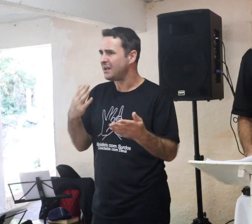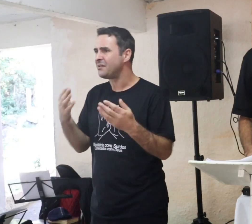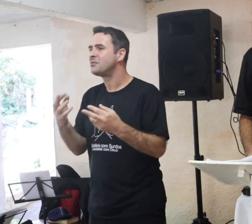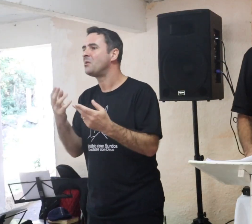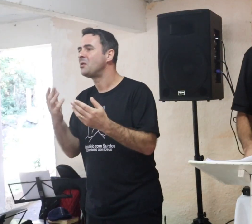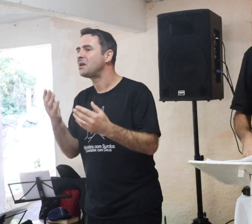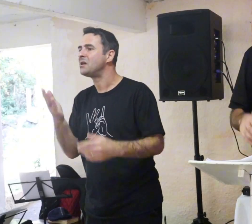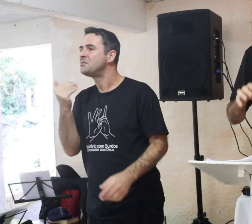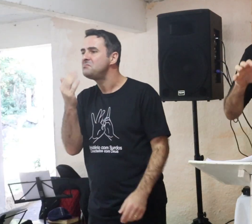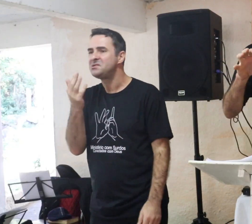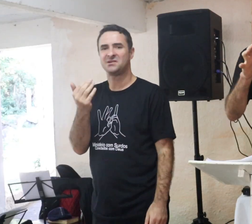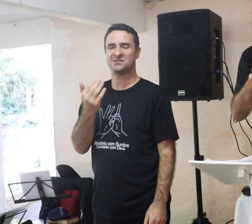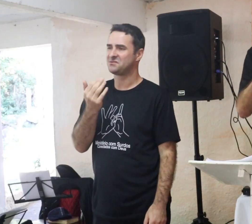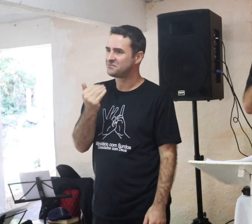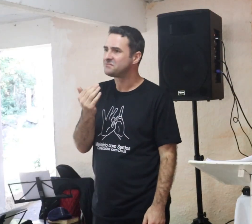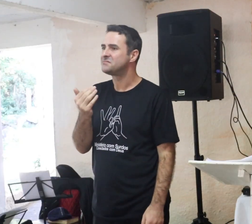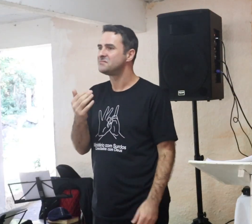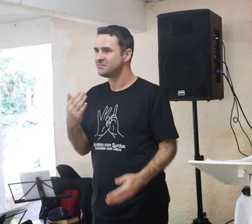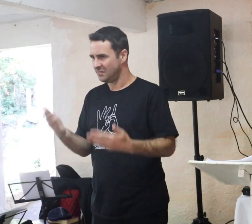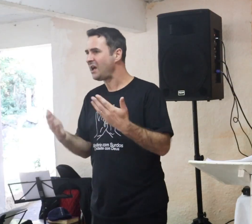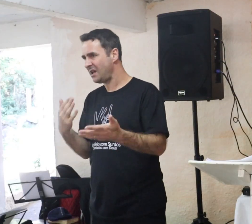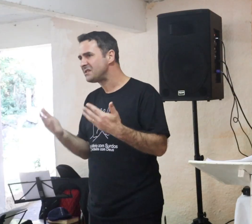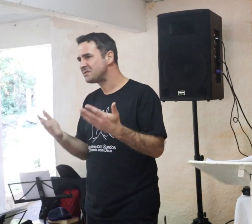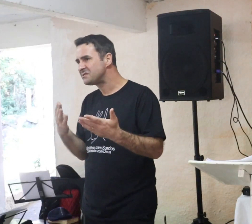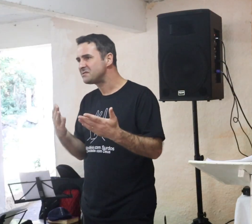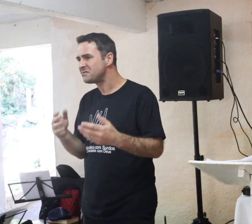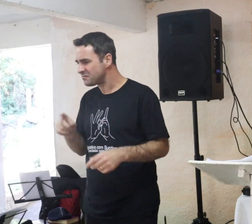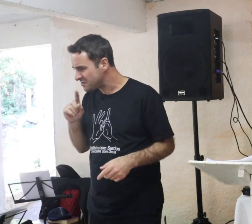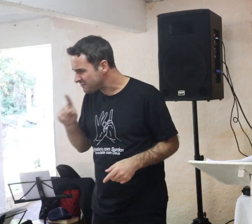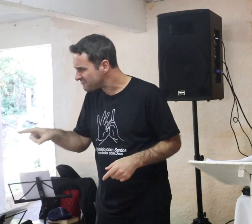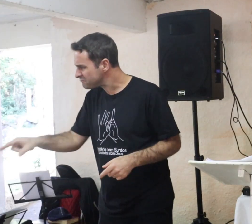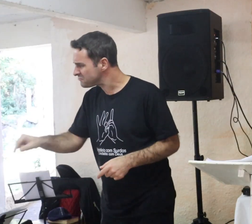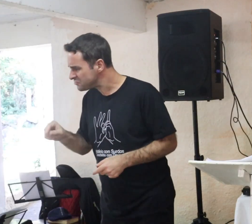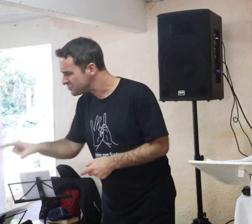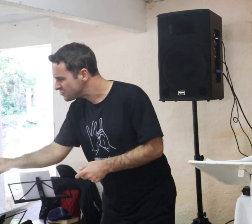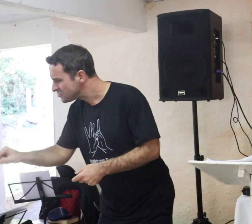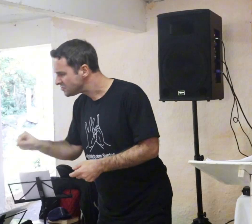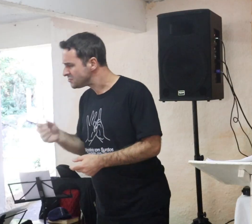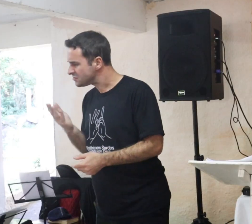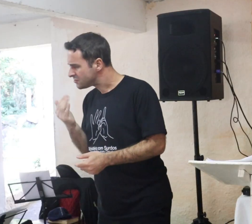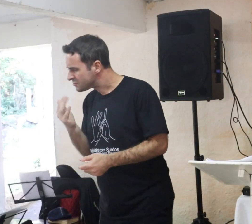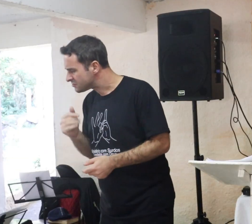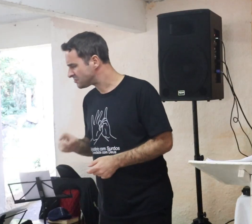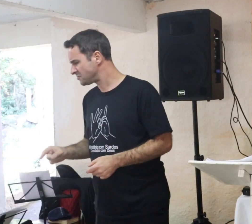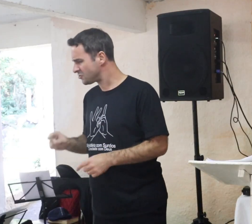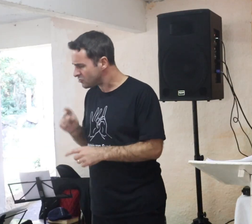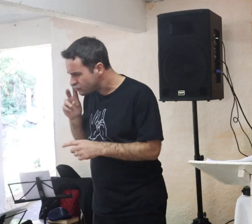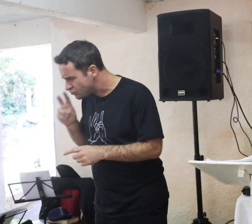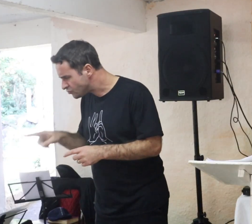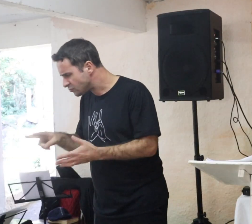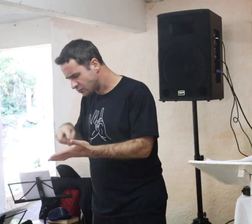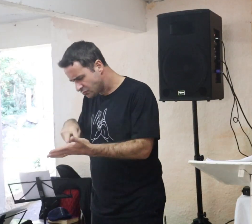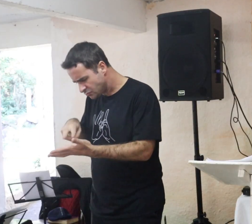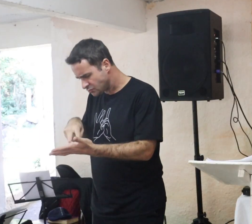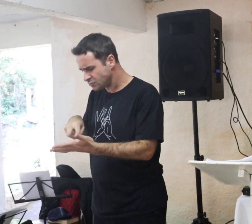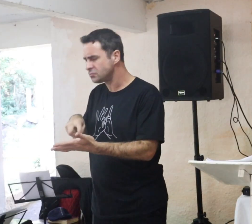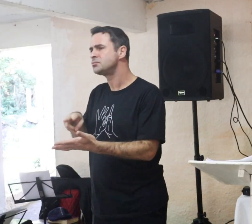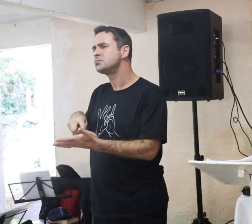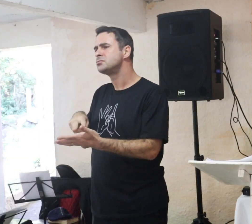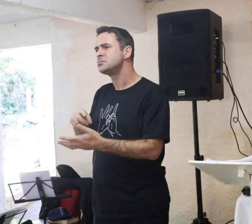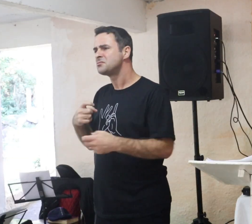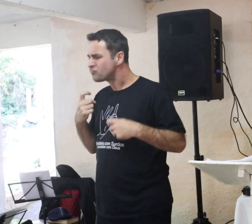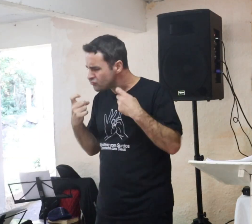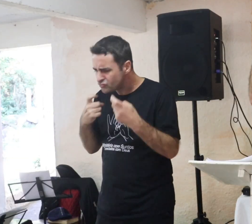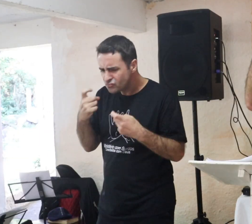compramos. Então você vai comprar um alimento, você tem a preocupação de olhar o quê? Uma informação que vem do alimento. A